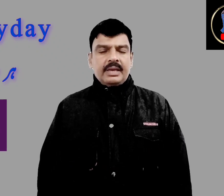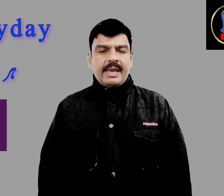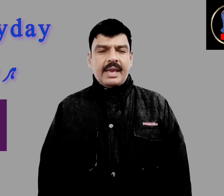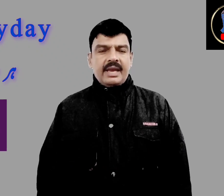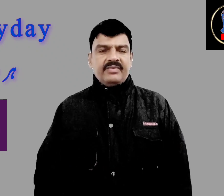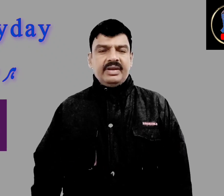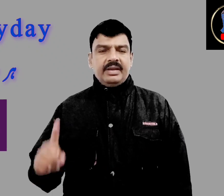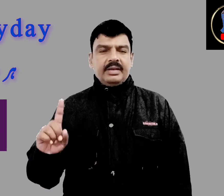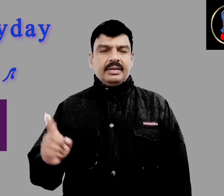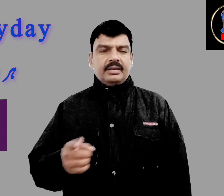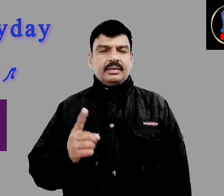एवरी डे।